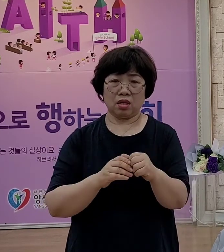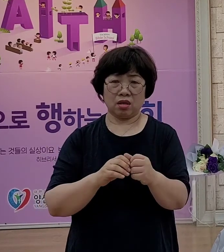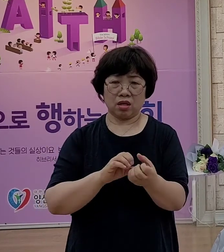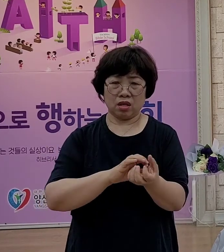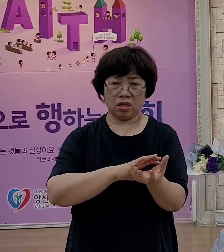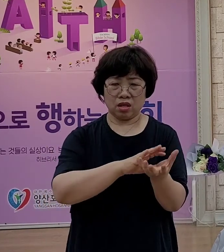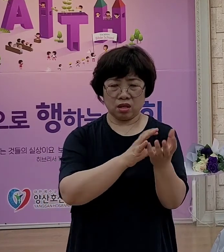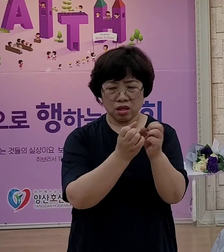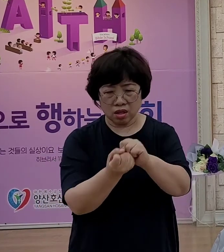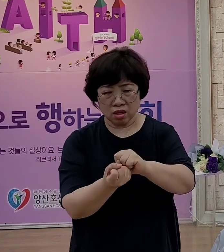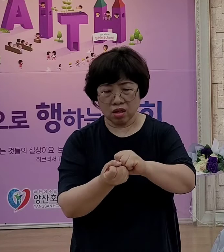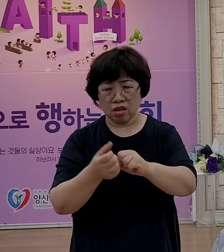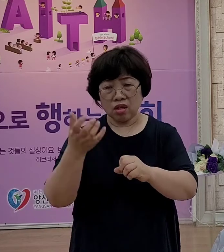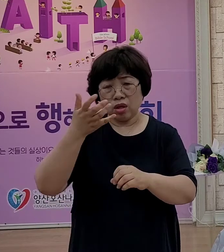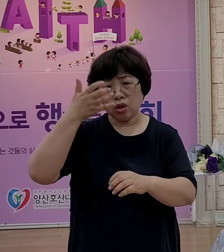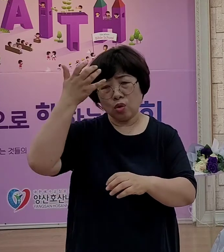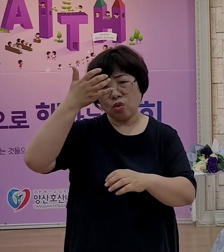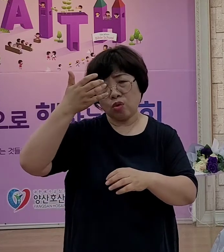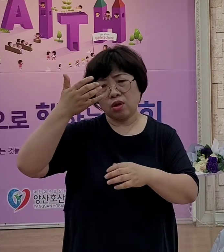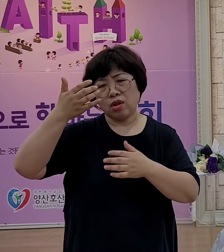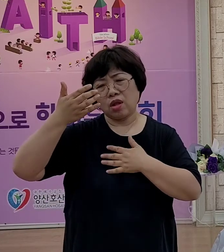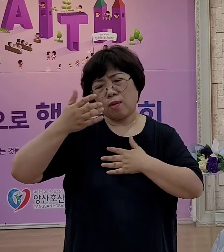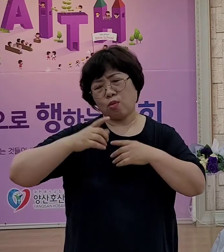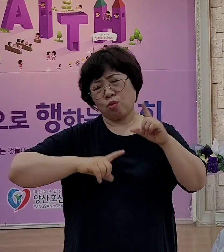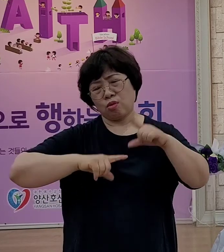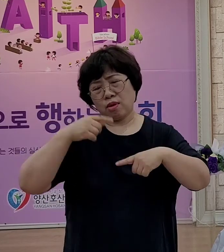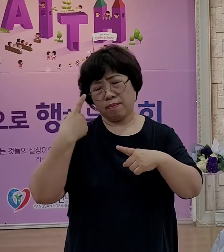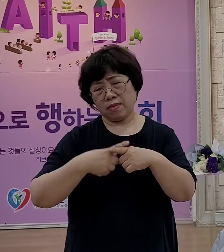시들은 영혼. 이게 저의 영혼.